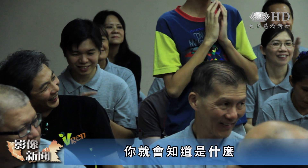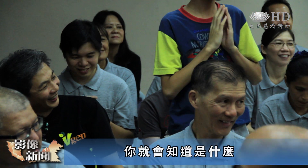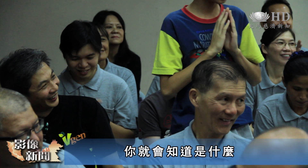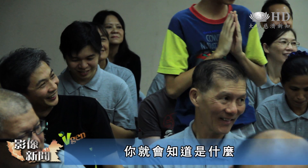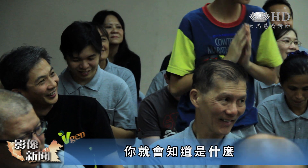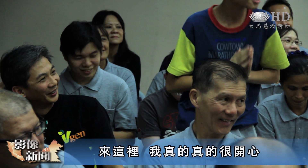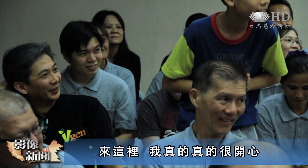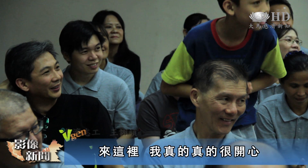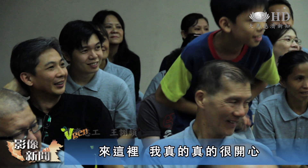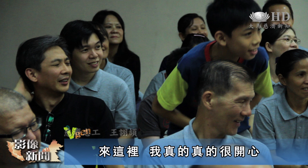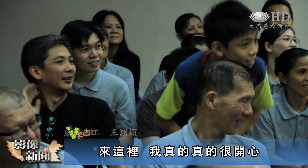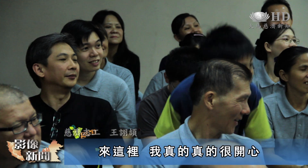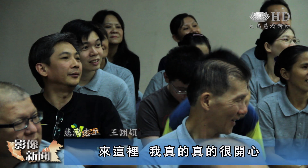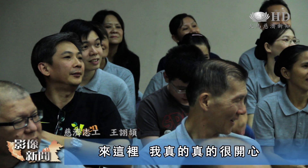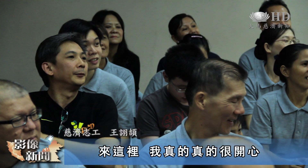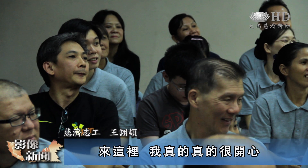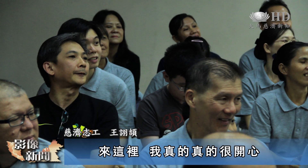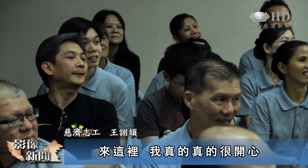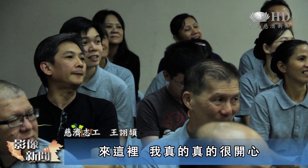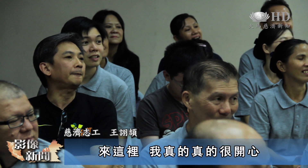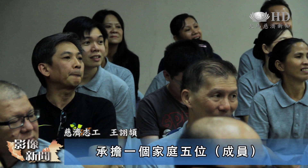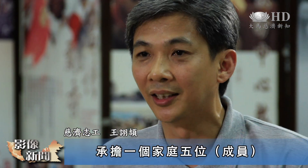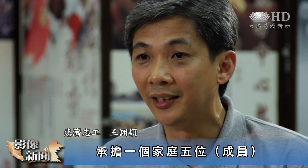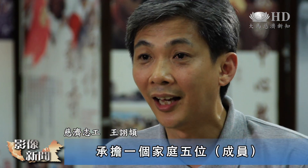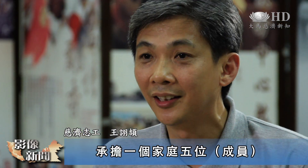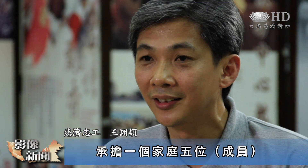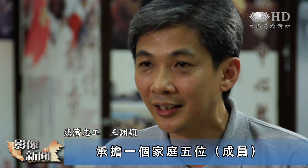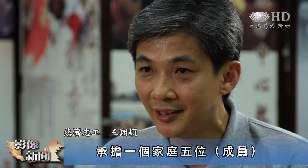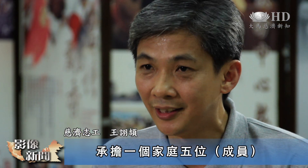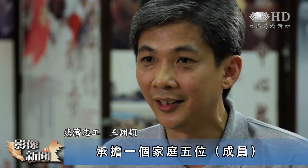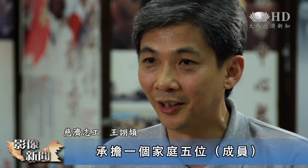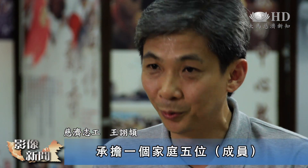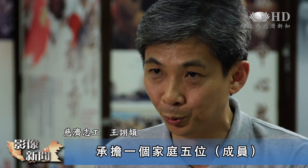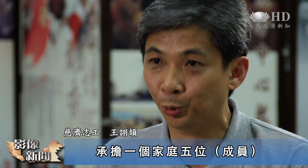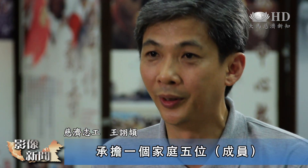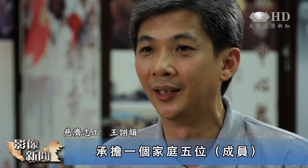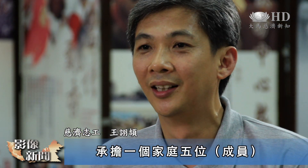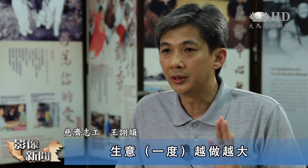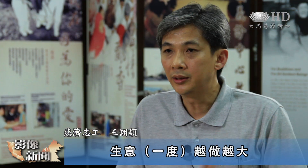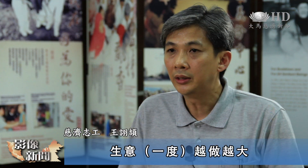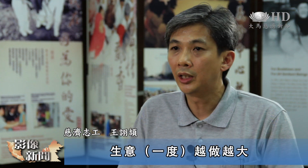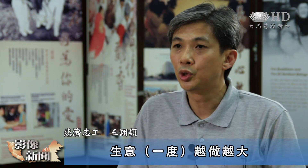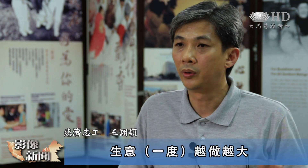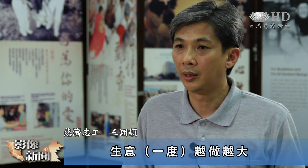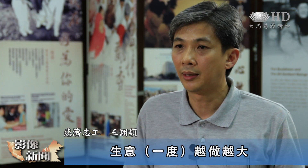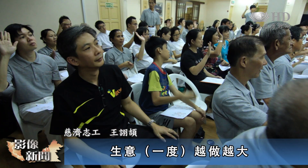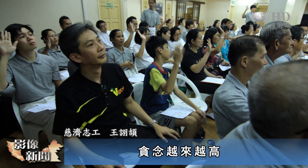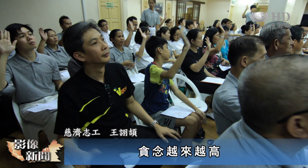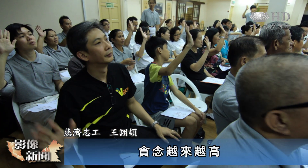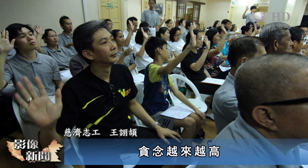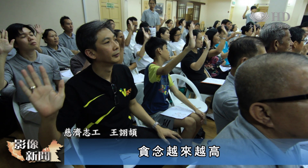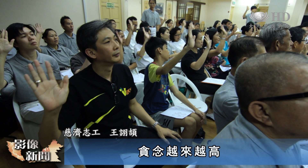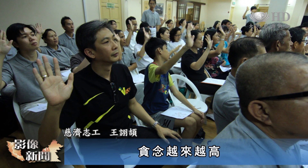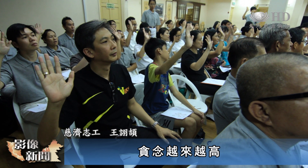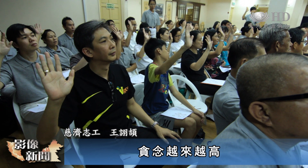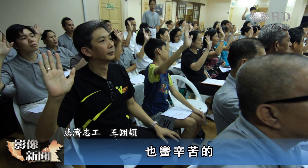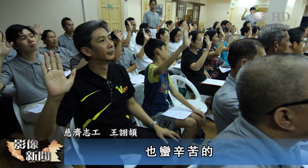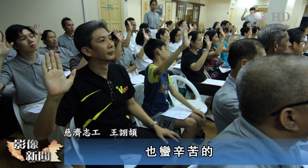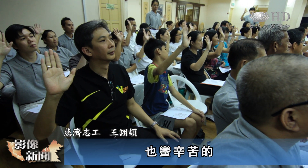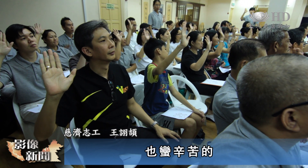么。 来这里呢，我真的很开心，承担一个家庭五位，生意越做越大，贪念越来越高，也蛮非